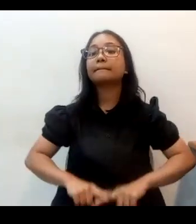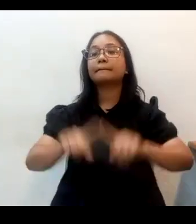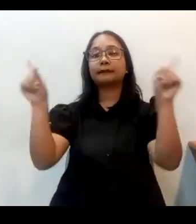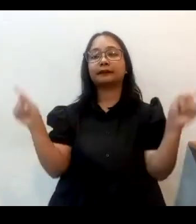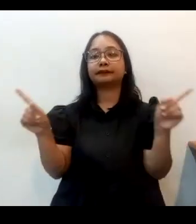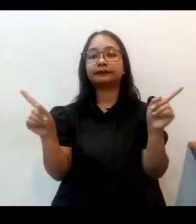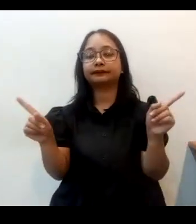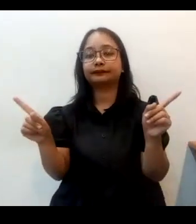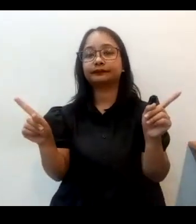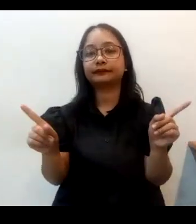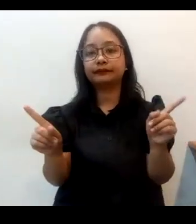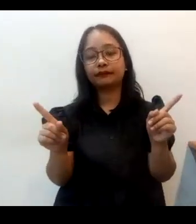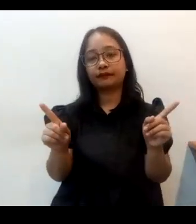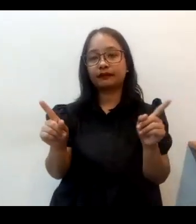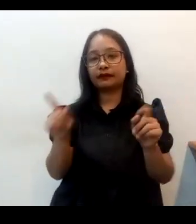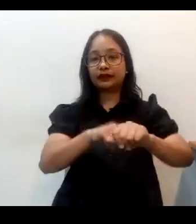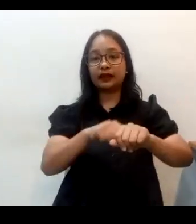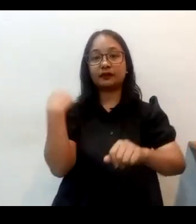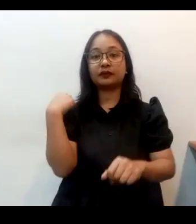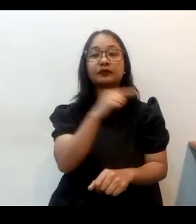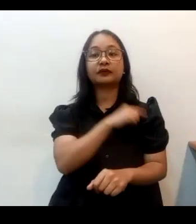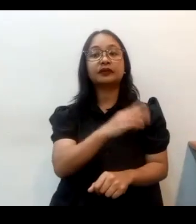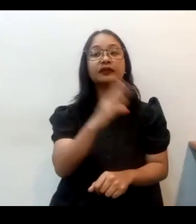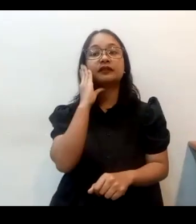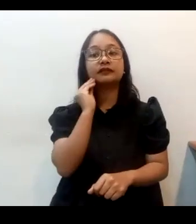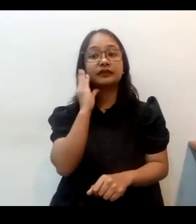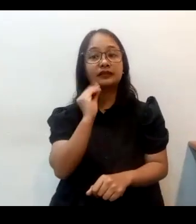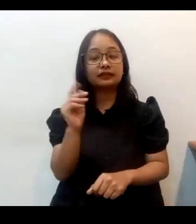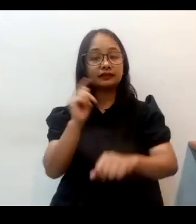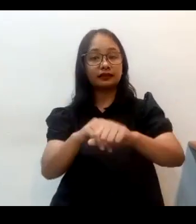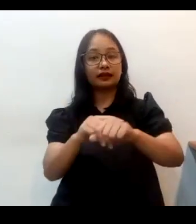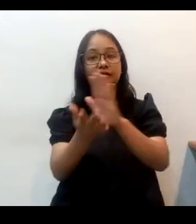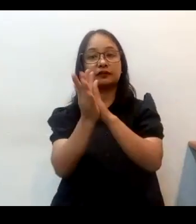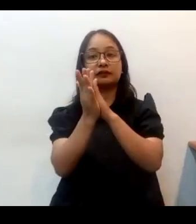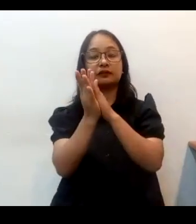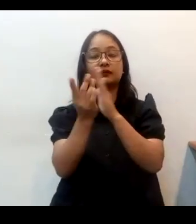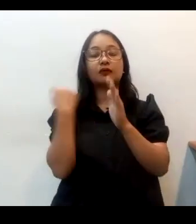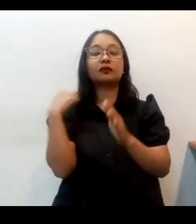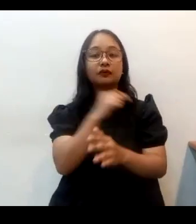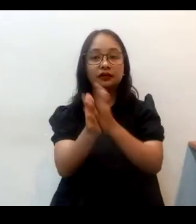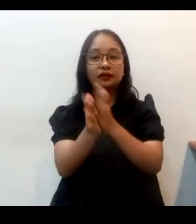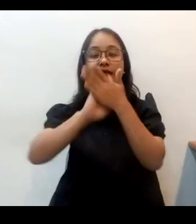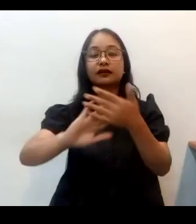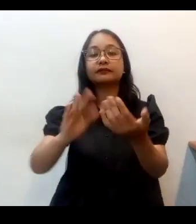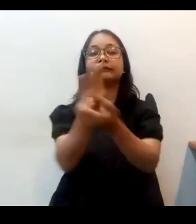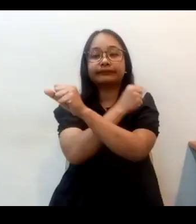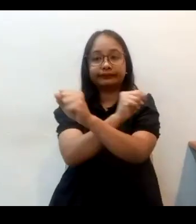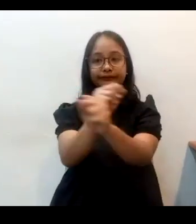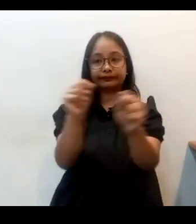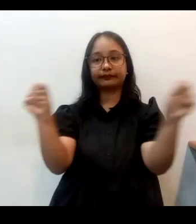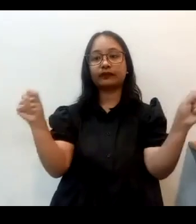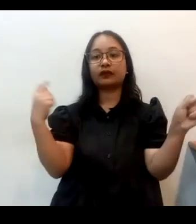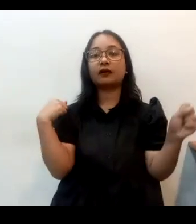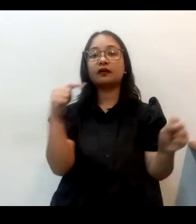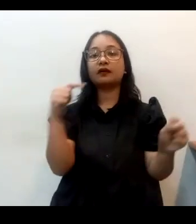experience what the salvation is, when we really receive the salvation, we can boldly testify. Ngunit nung ating karanasan kung ano yung